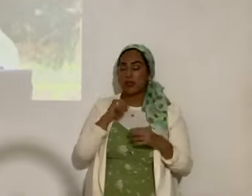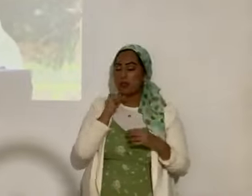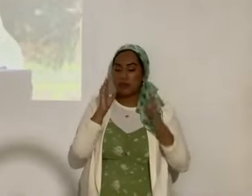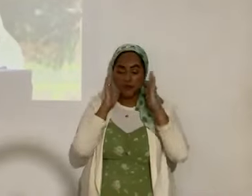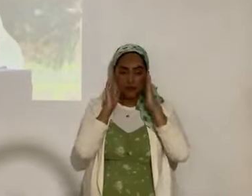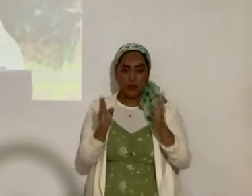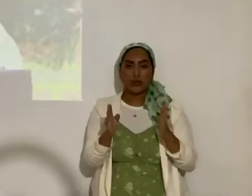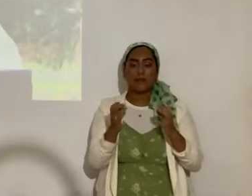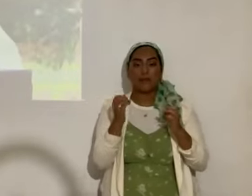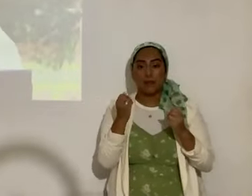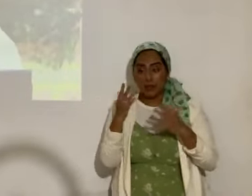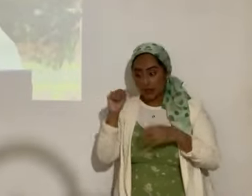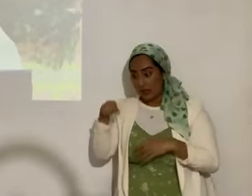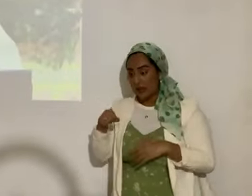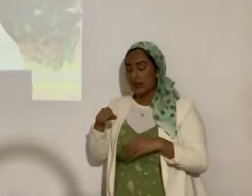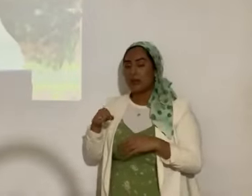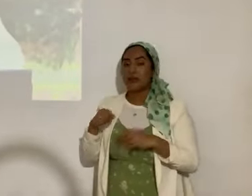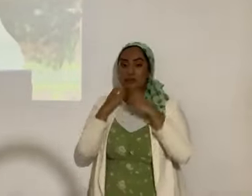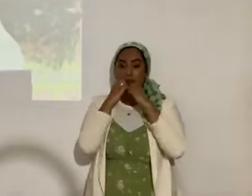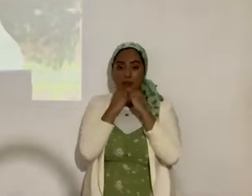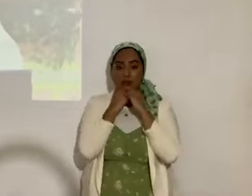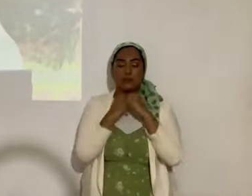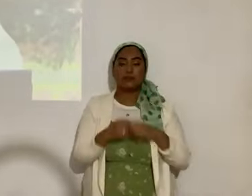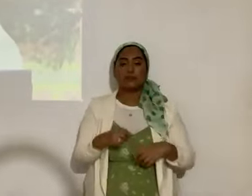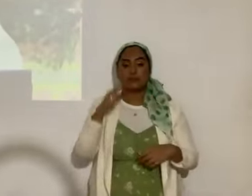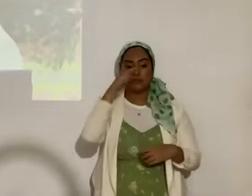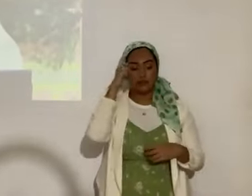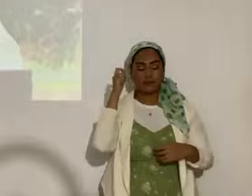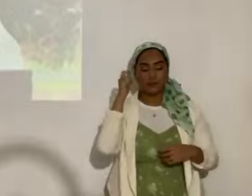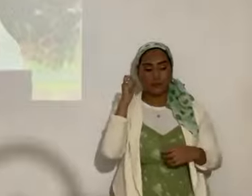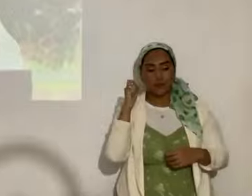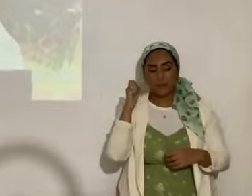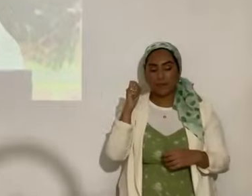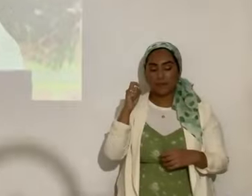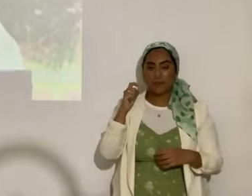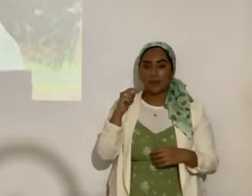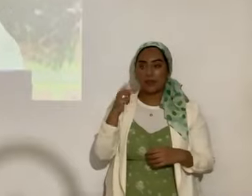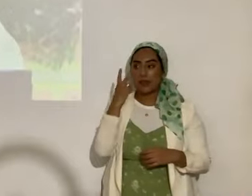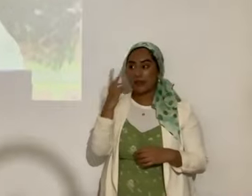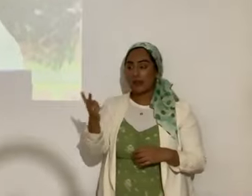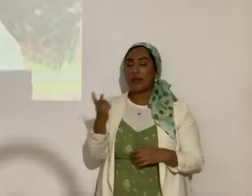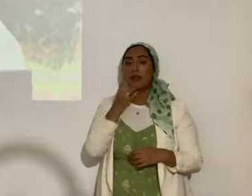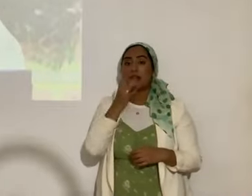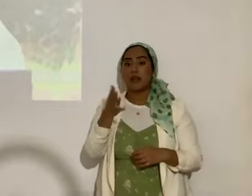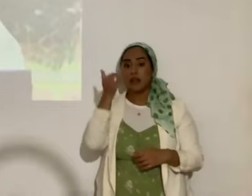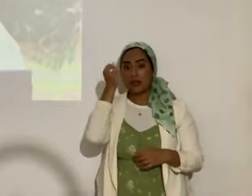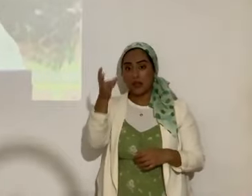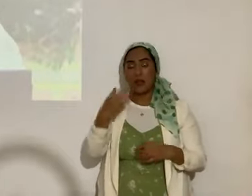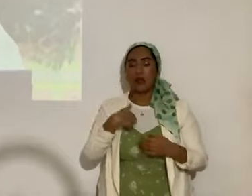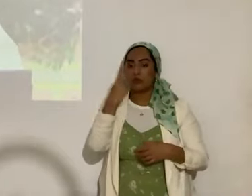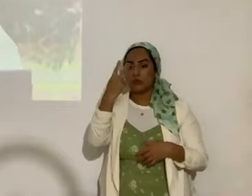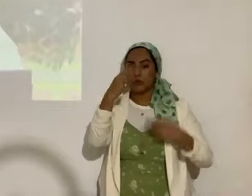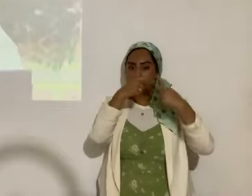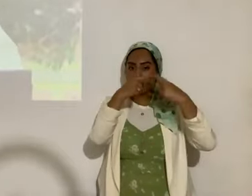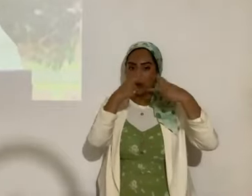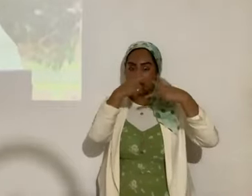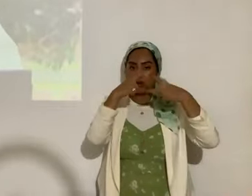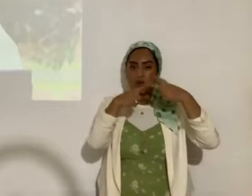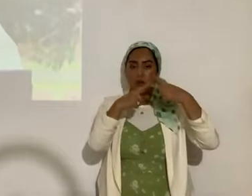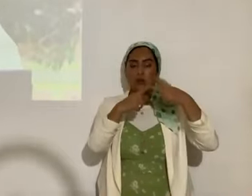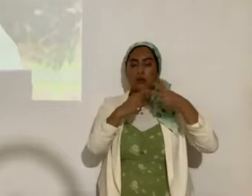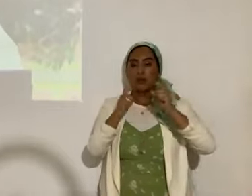hacen caso muchos sí le dan su valor porque el el apreciar la luz tiene dos puntos sí